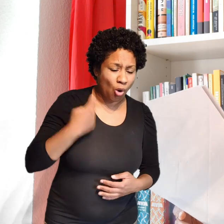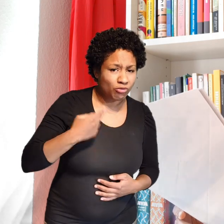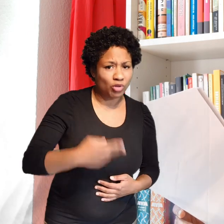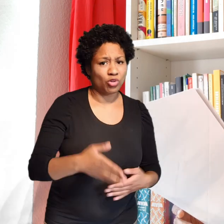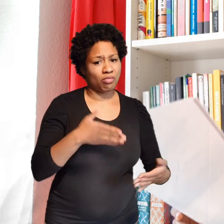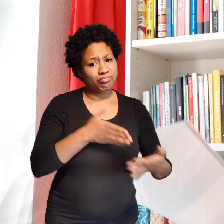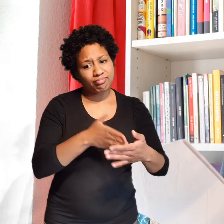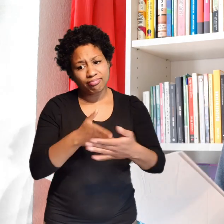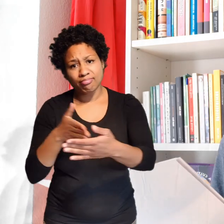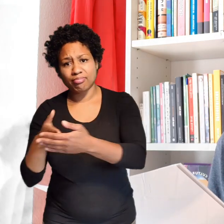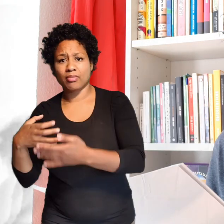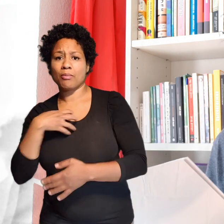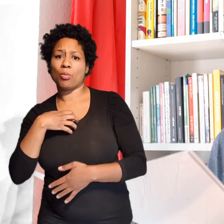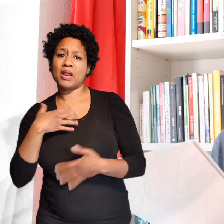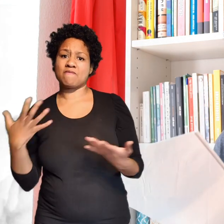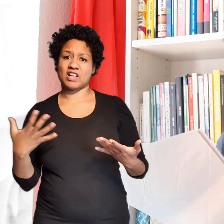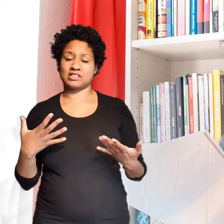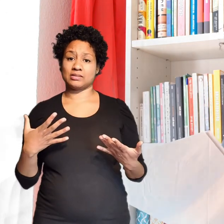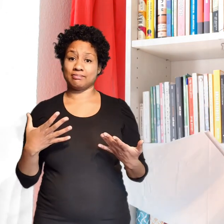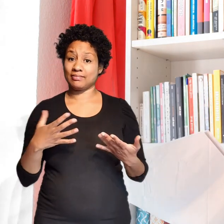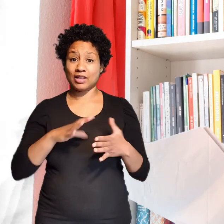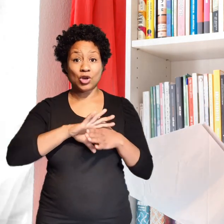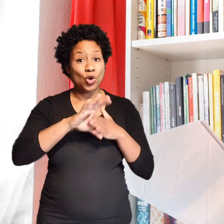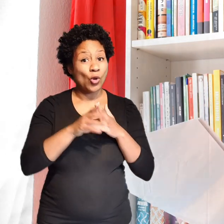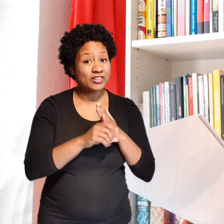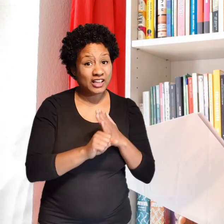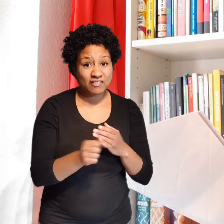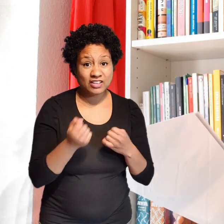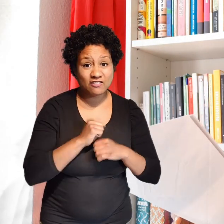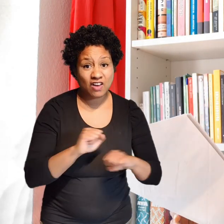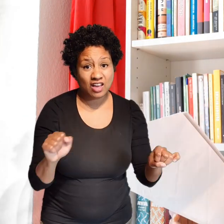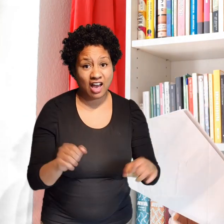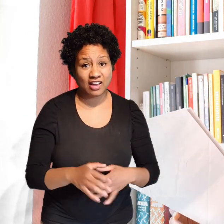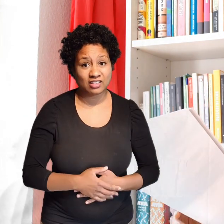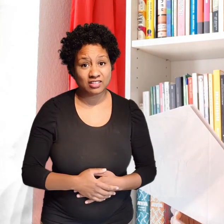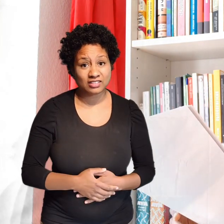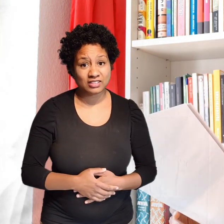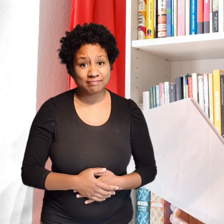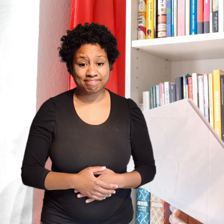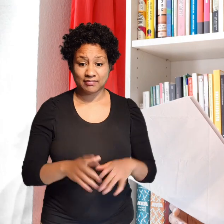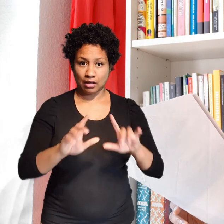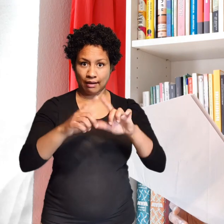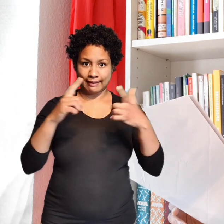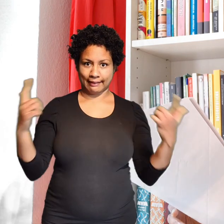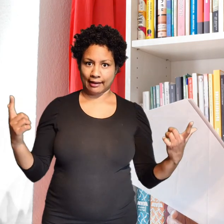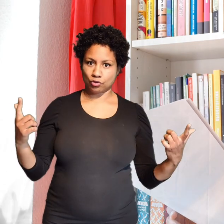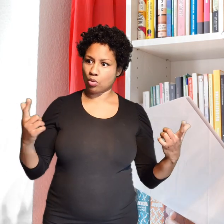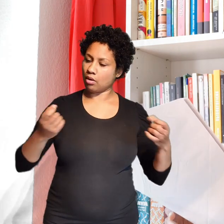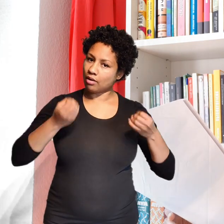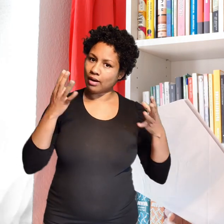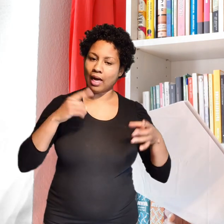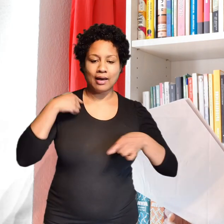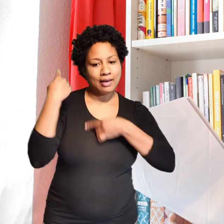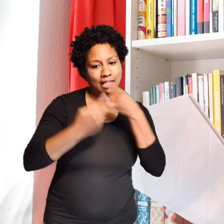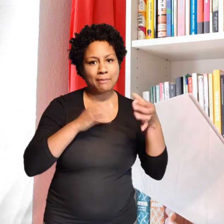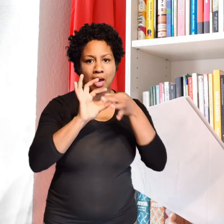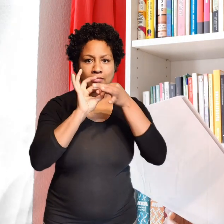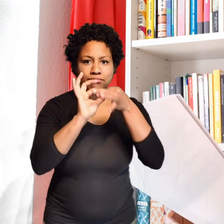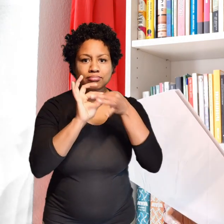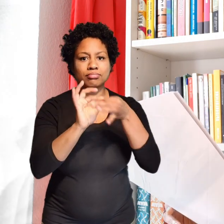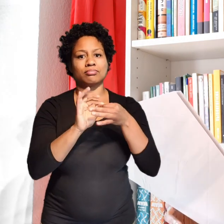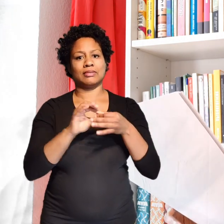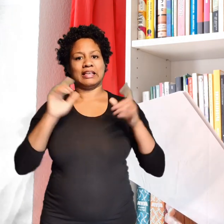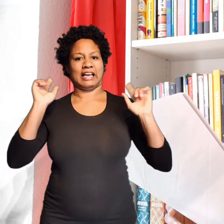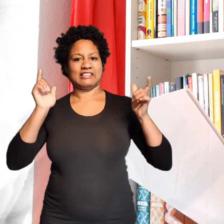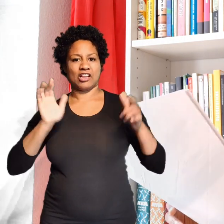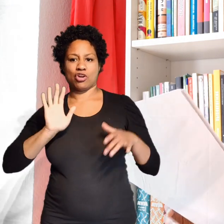wird, ist Konsequenzenfreiheit. Literatur wird nicht ohne gesellschaftlichen Kontext geschrieben